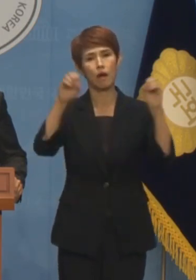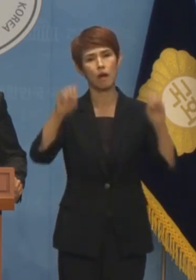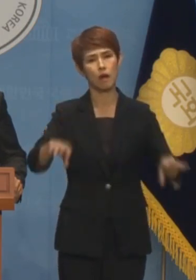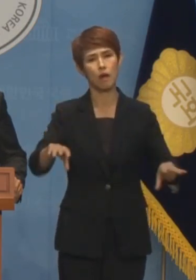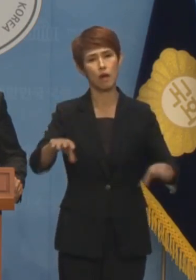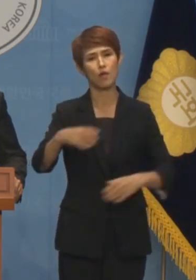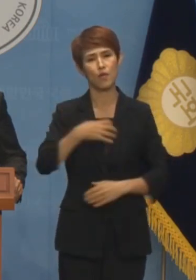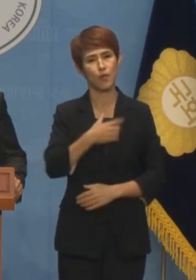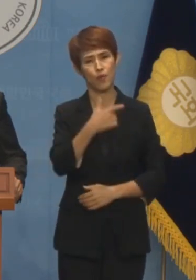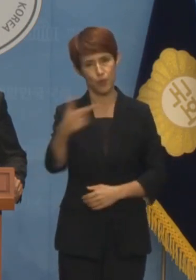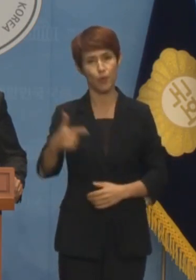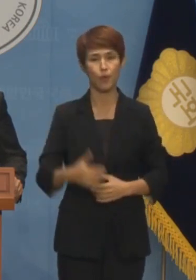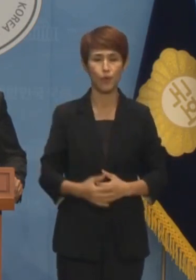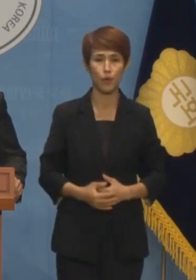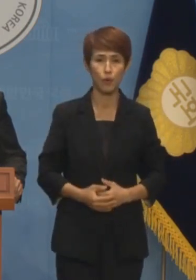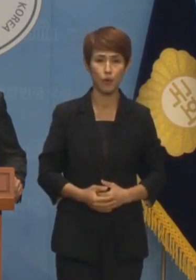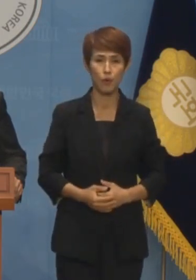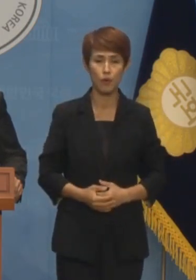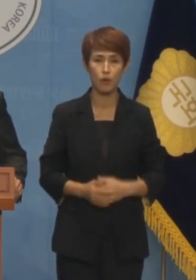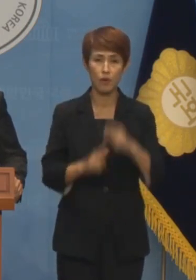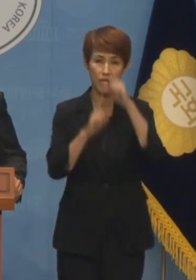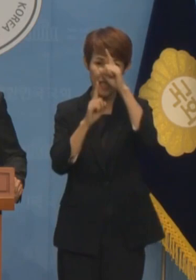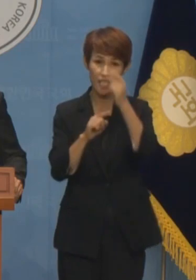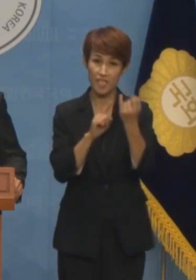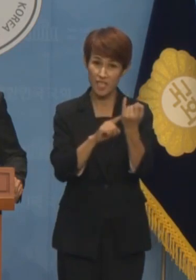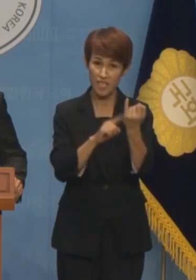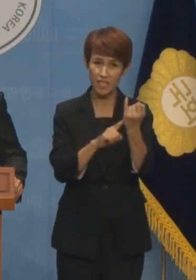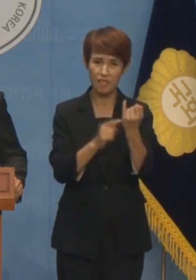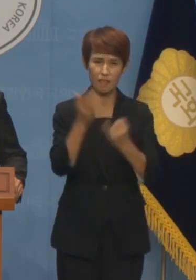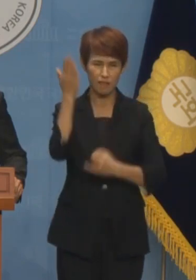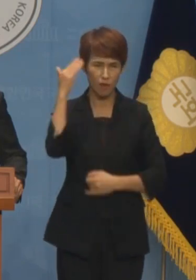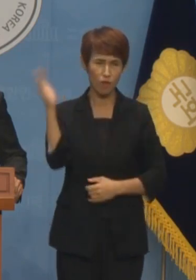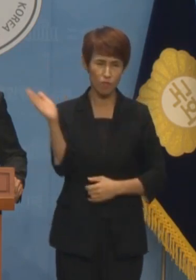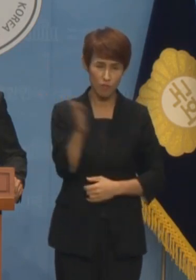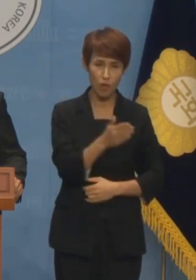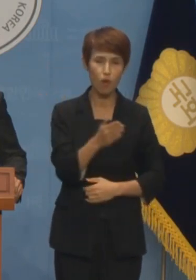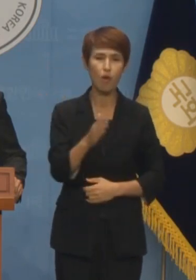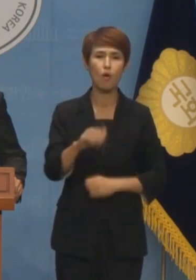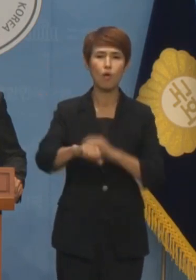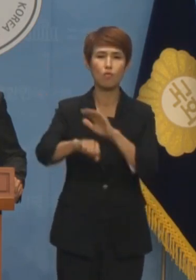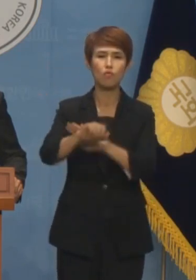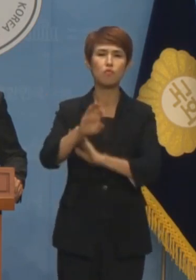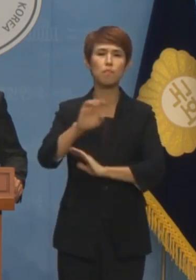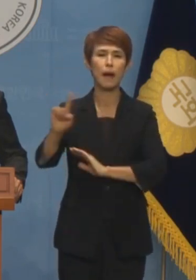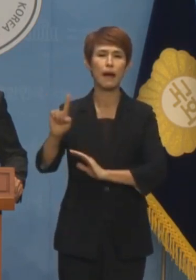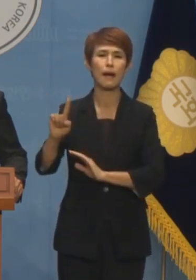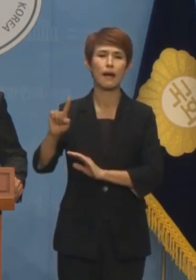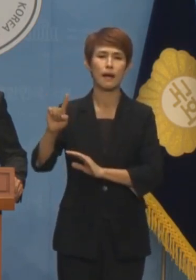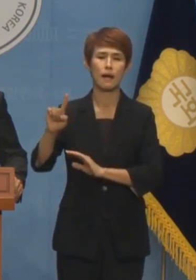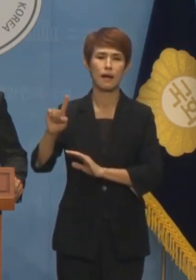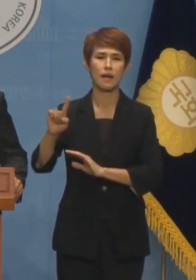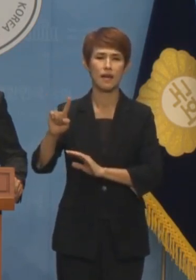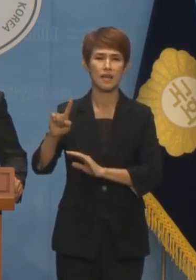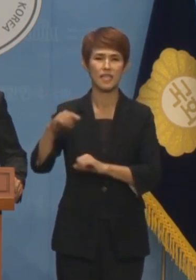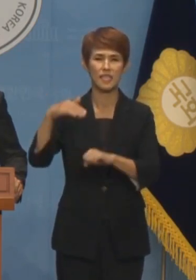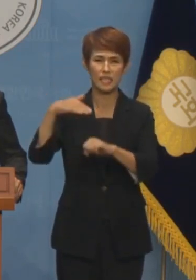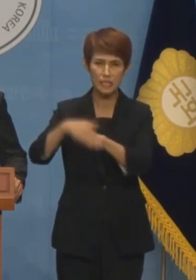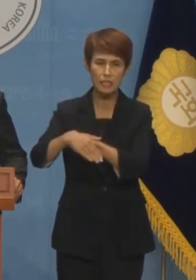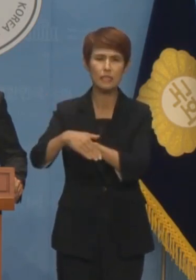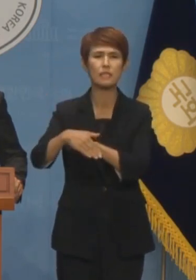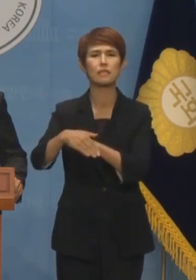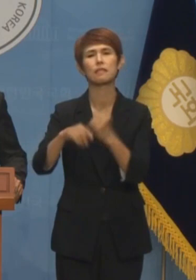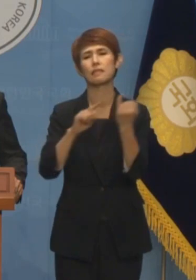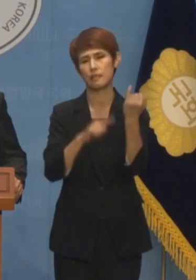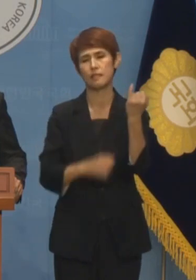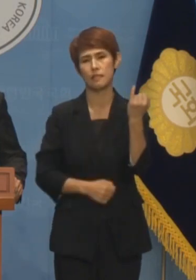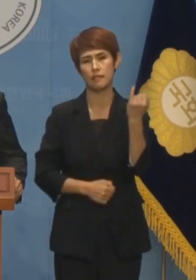높다는 점입니다. 이 후보자는 이전부터 우파 편향적 사고로 논란이 짙어온